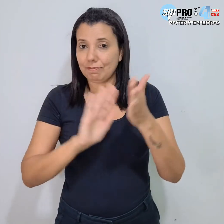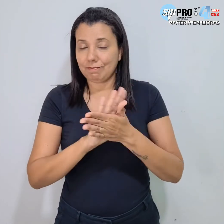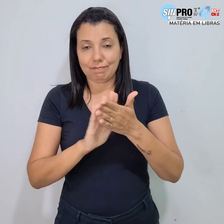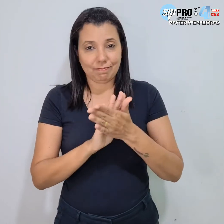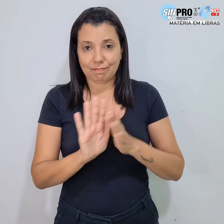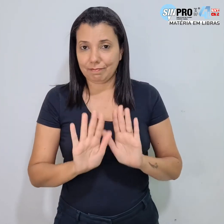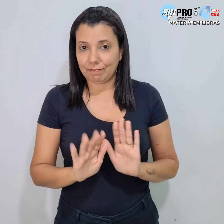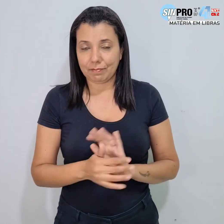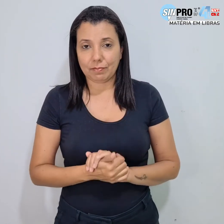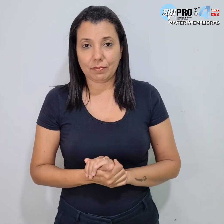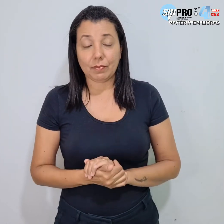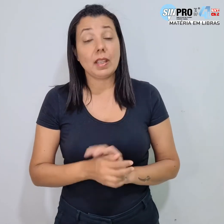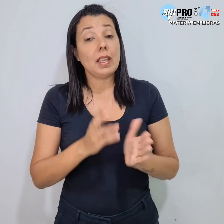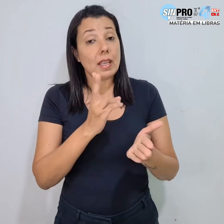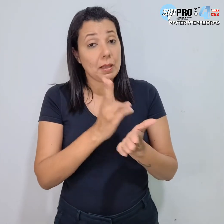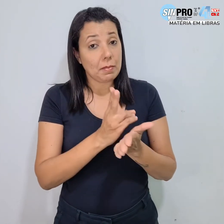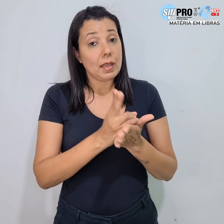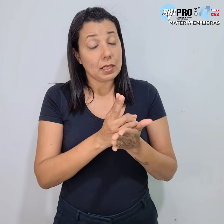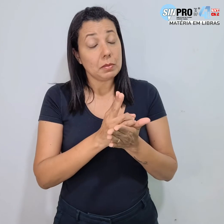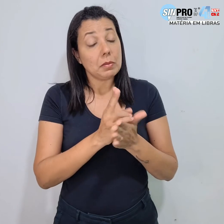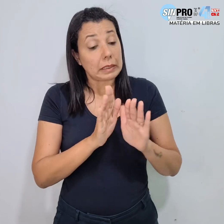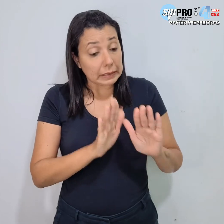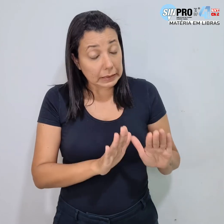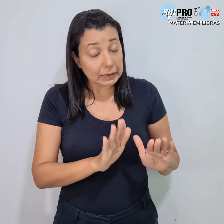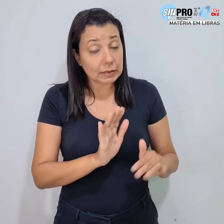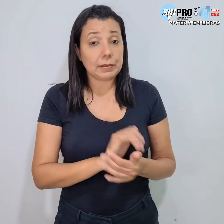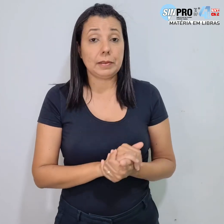claro. E mesmo que assim seja,